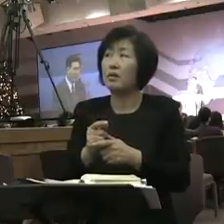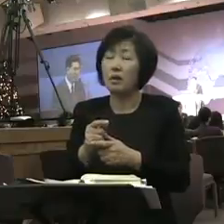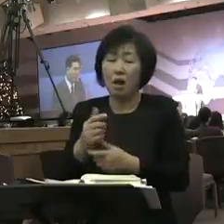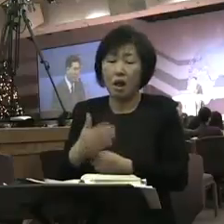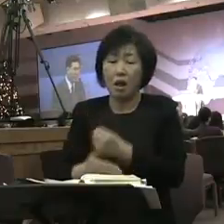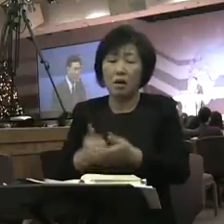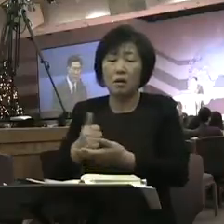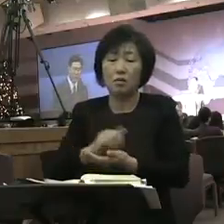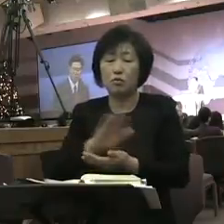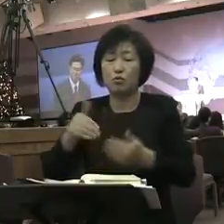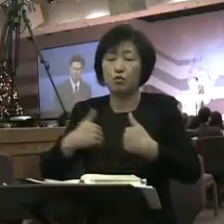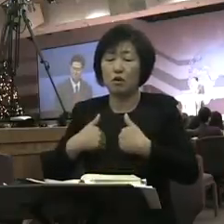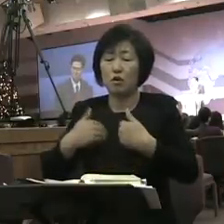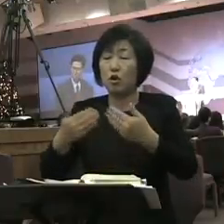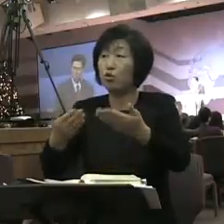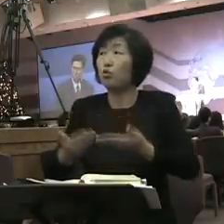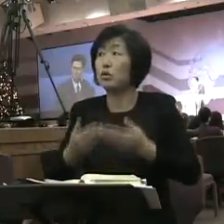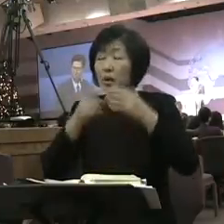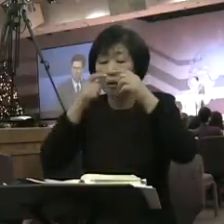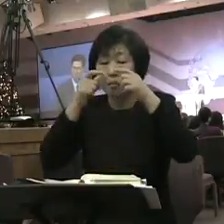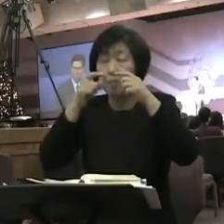하나님께서 우리에게 주신 명령은요